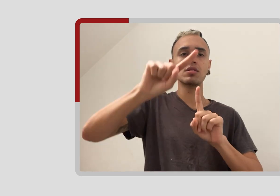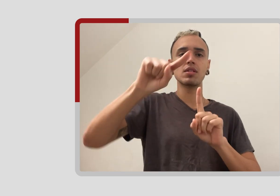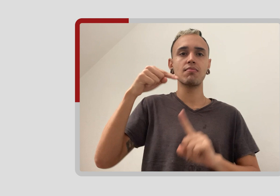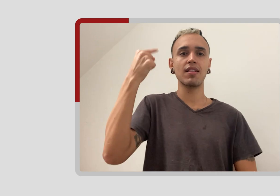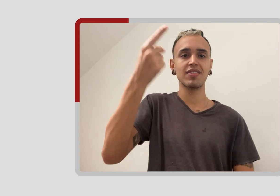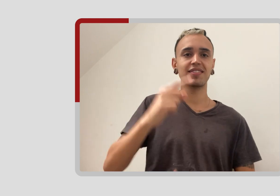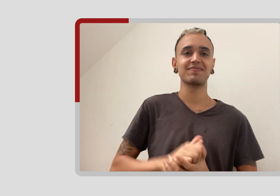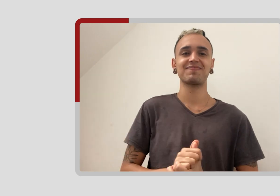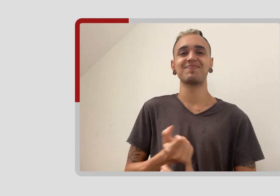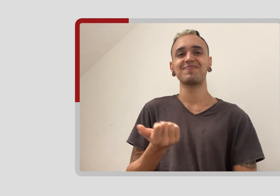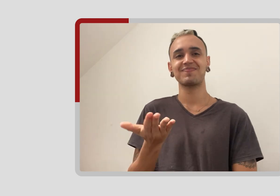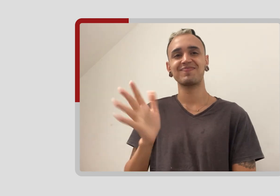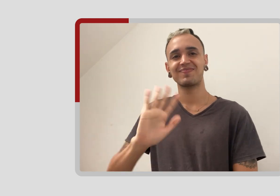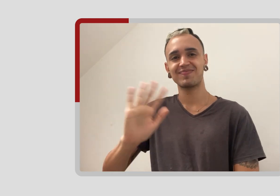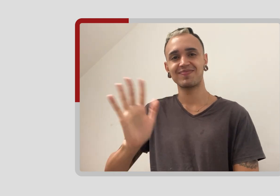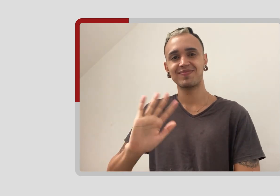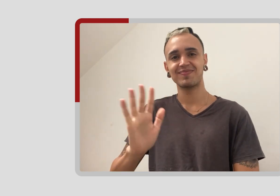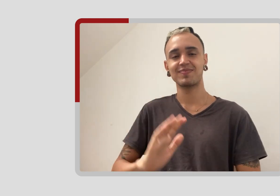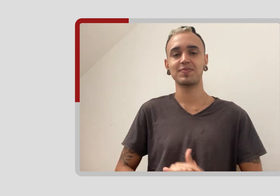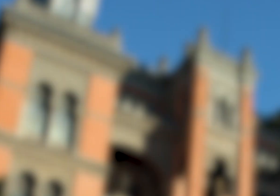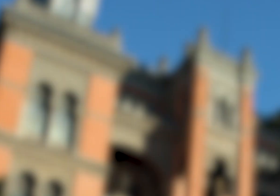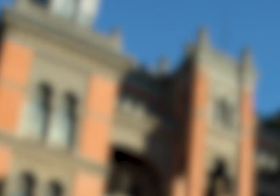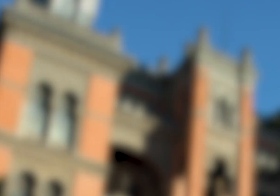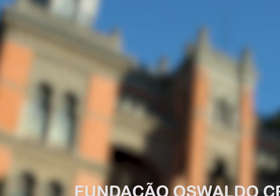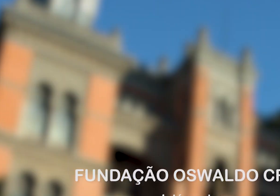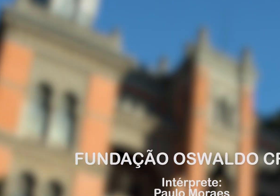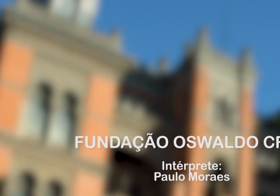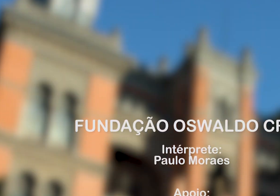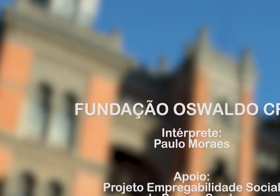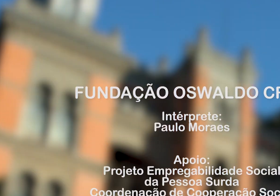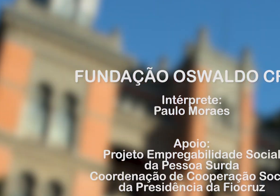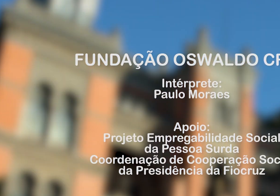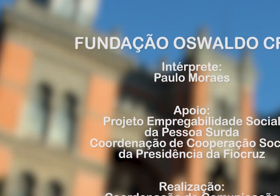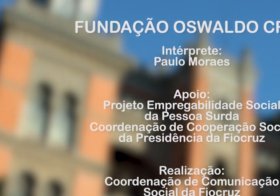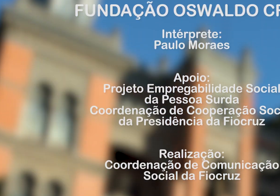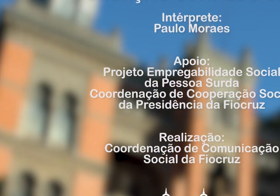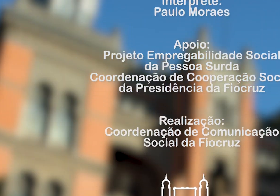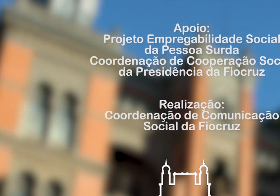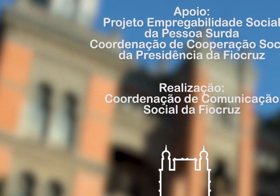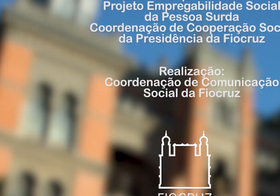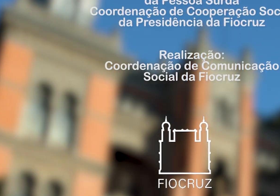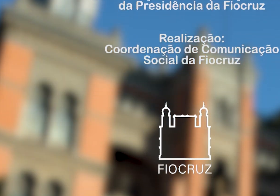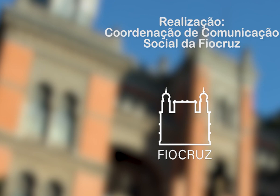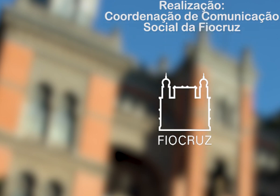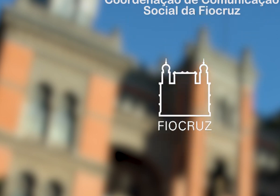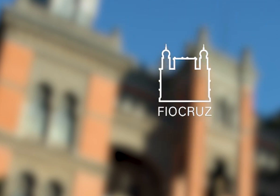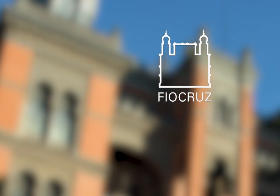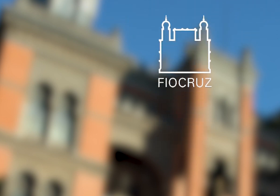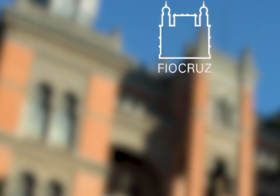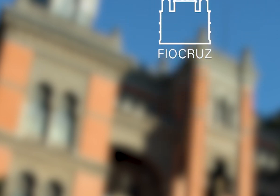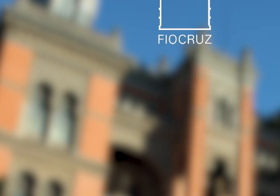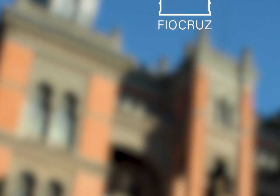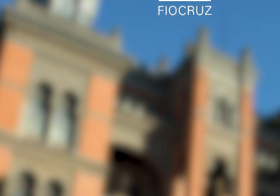na próxima semana até lá E aí